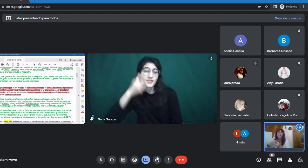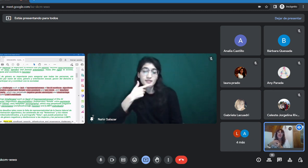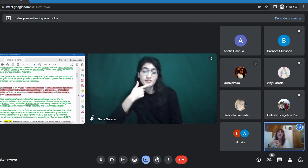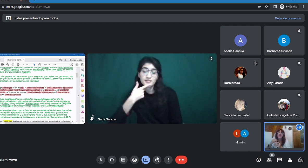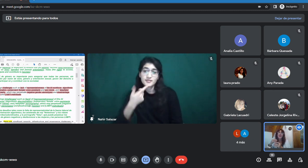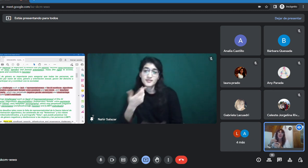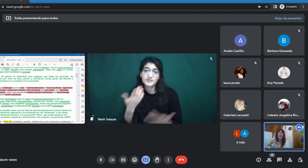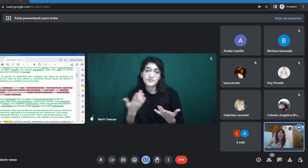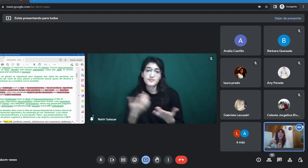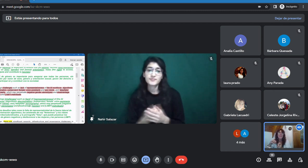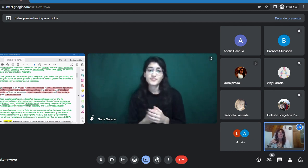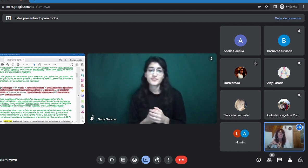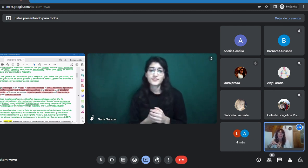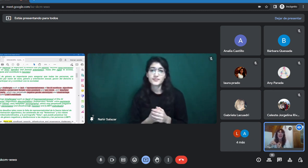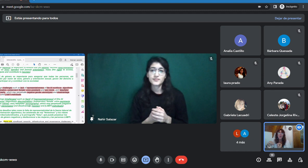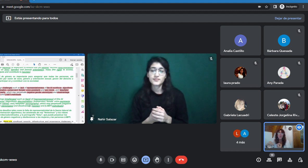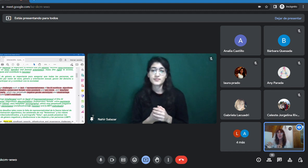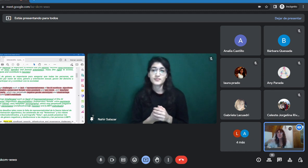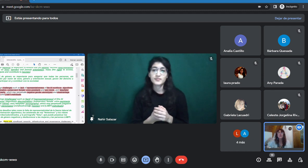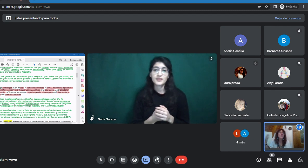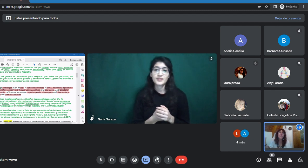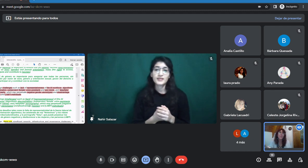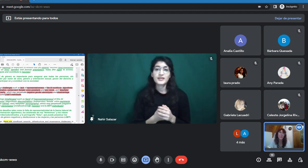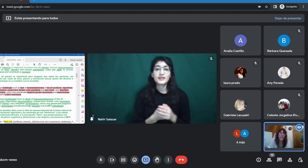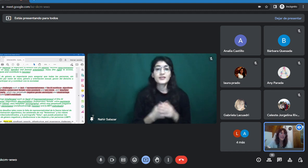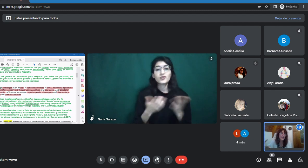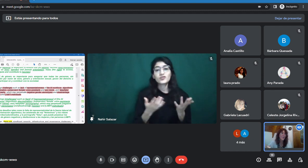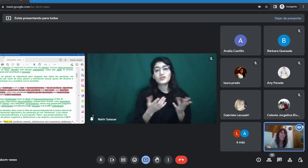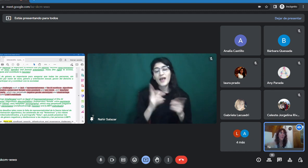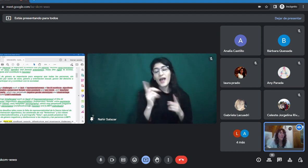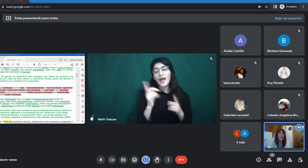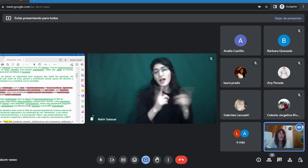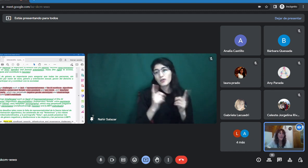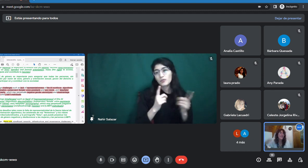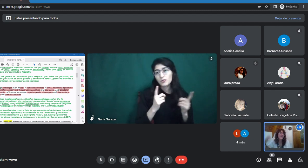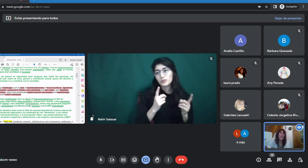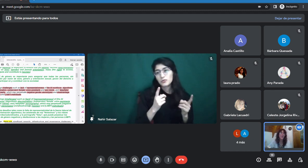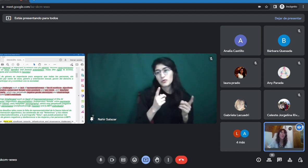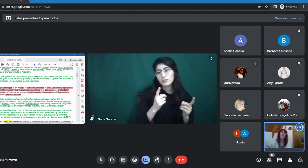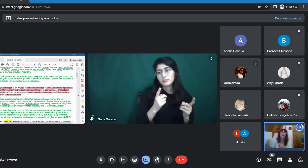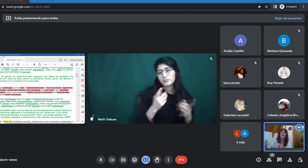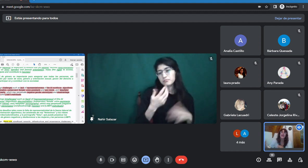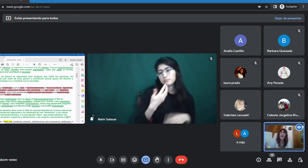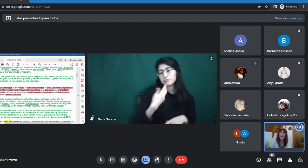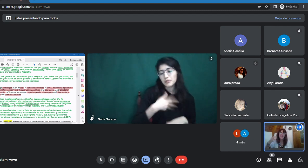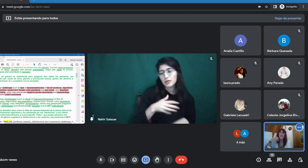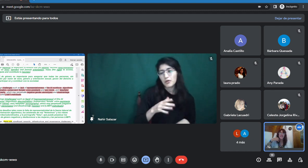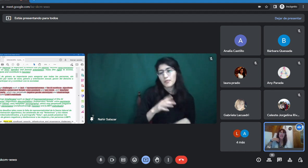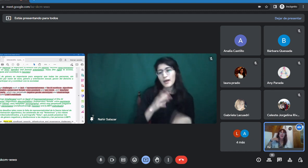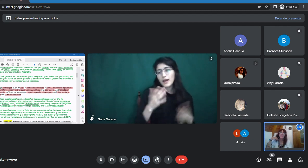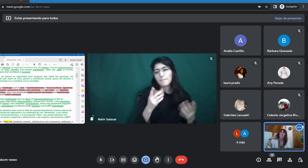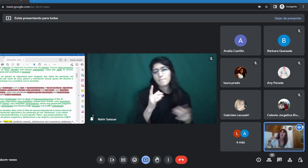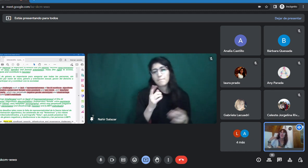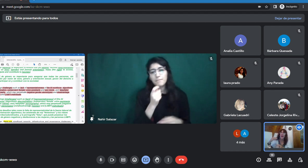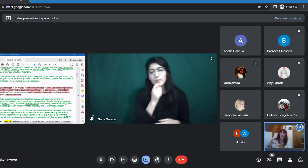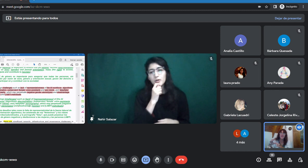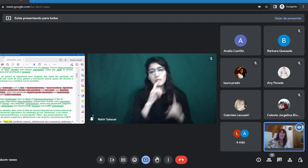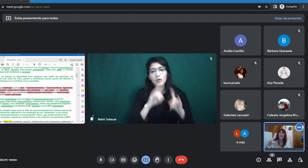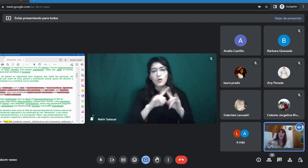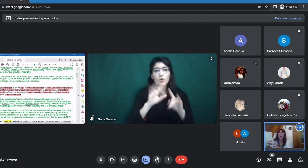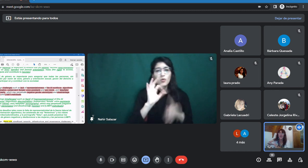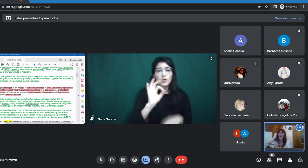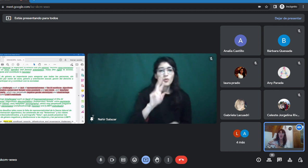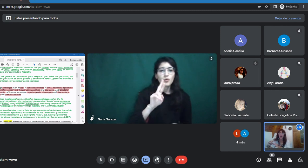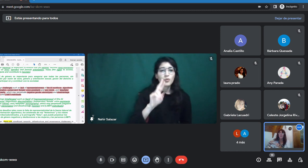Entonces, hay algunos que son muy comunes, como work, trabajo, trabajar, ¿sí? Pero a veces